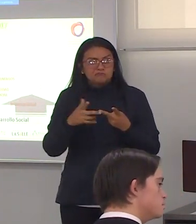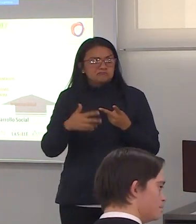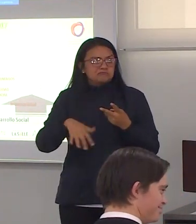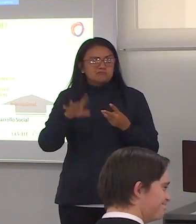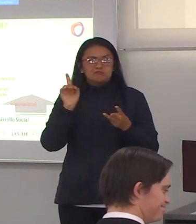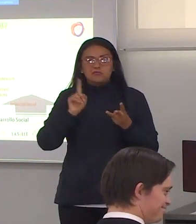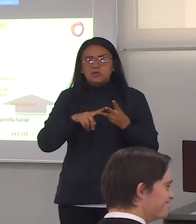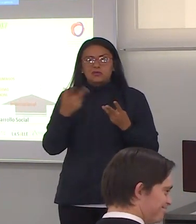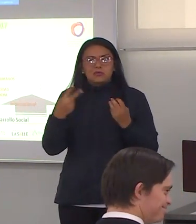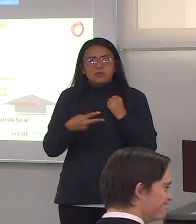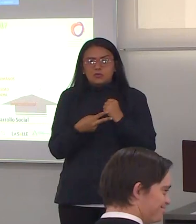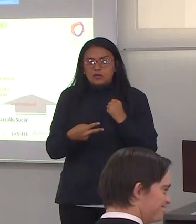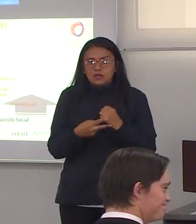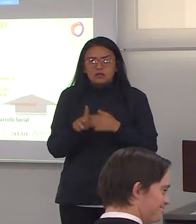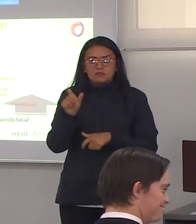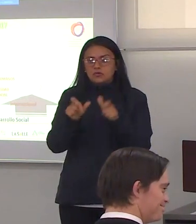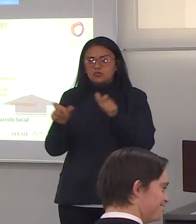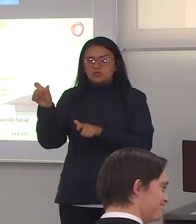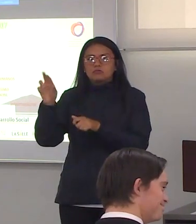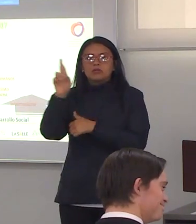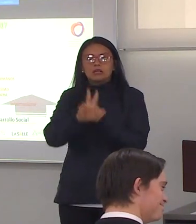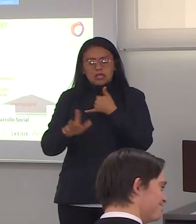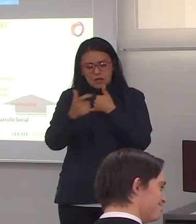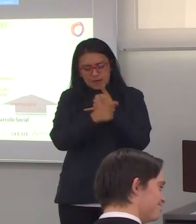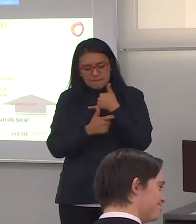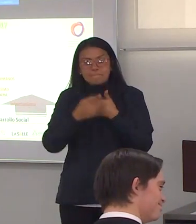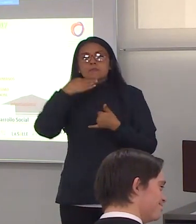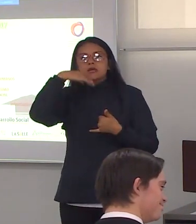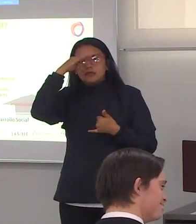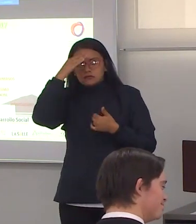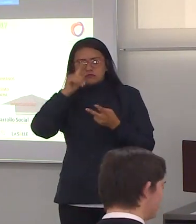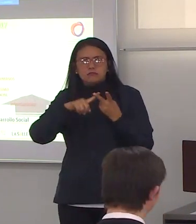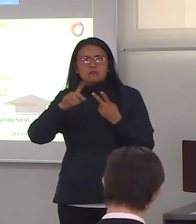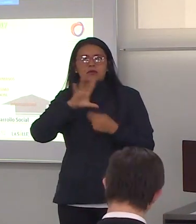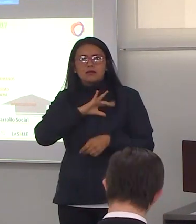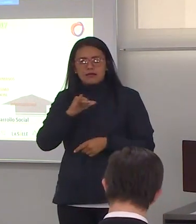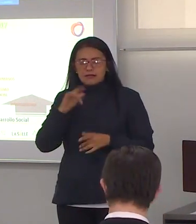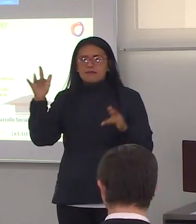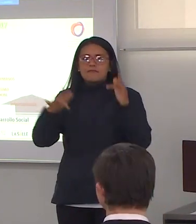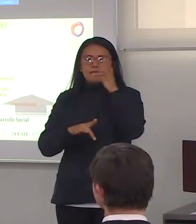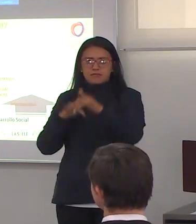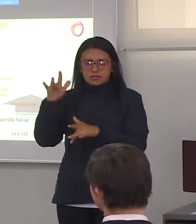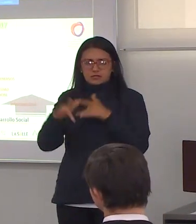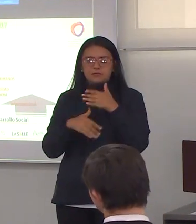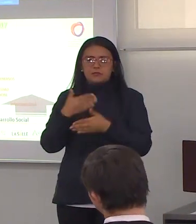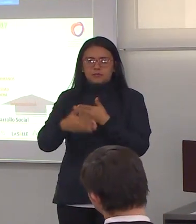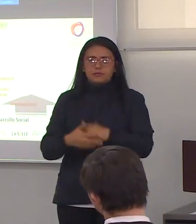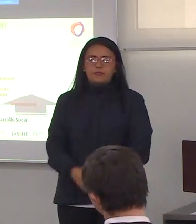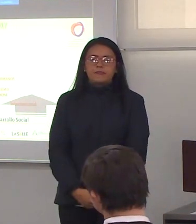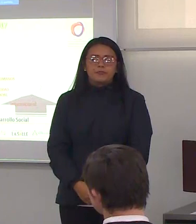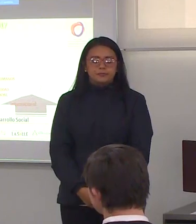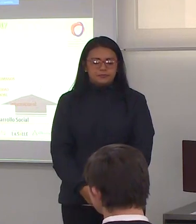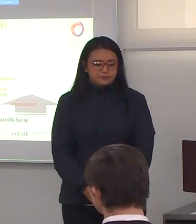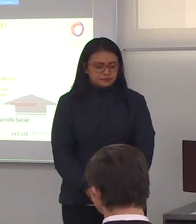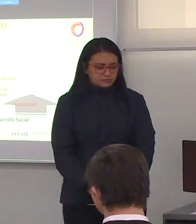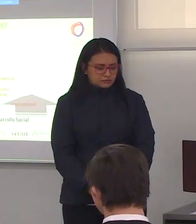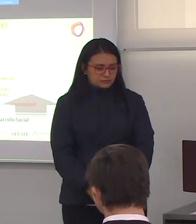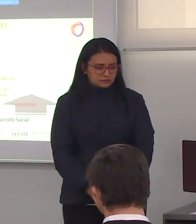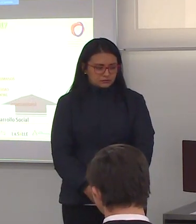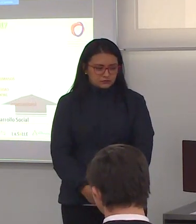el Huila hemos tenido personas de otras regiones también de Medellín de Cali participando en ese tipo de procesos